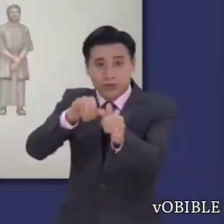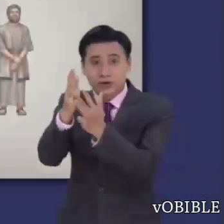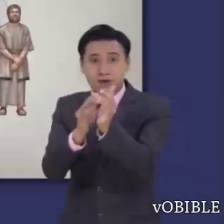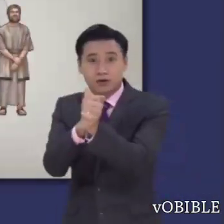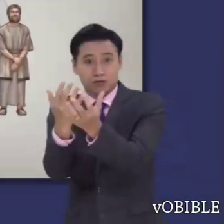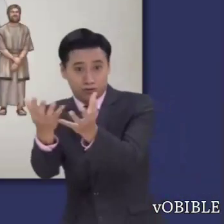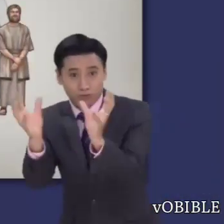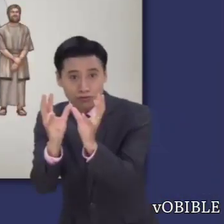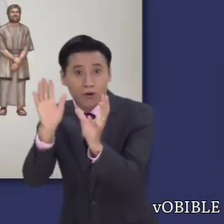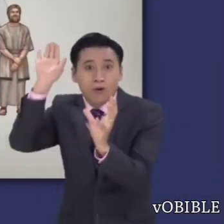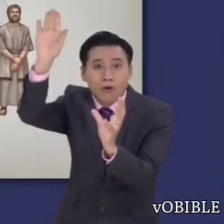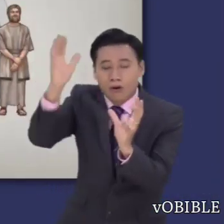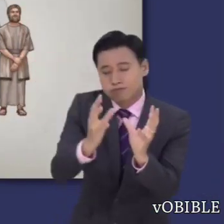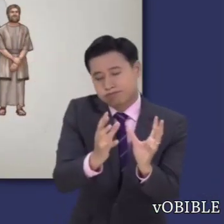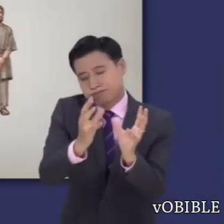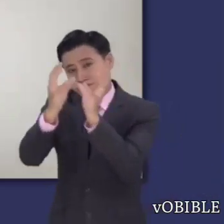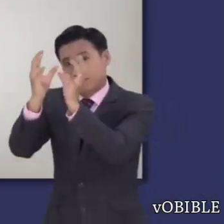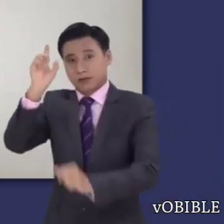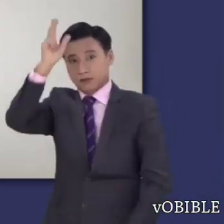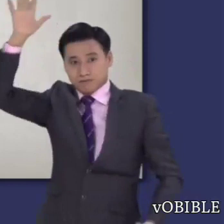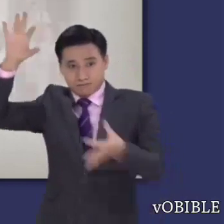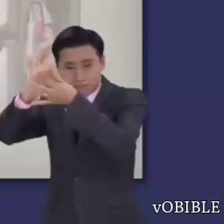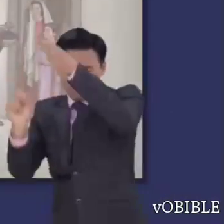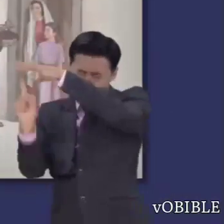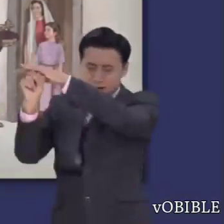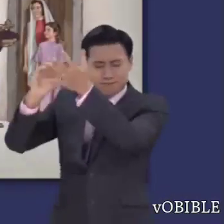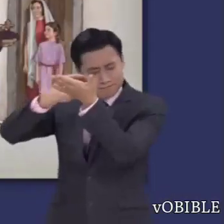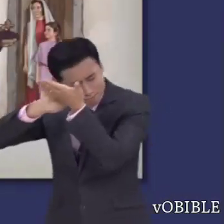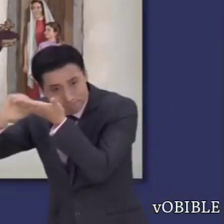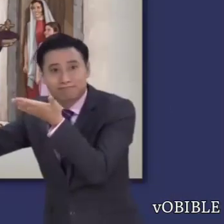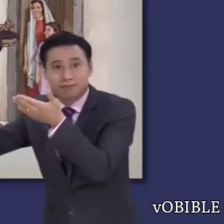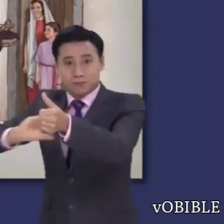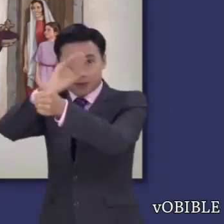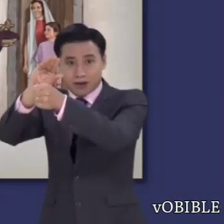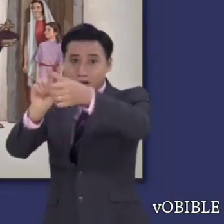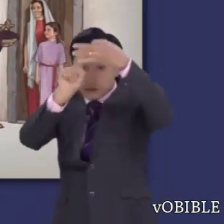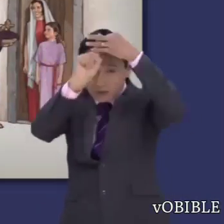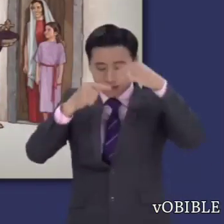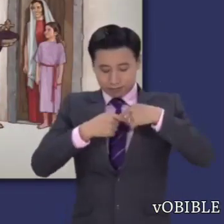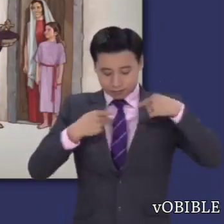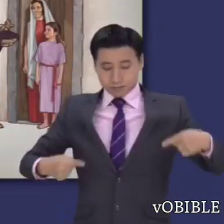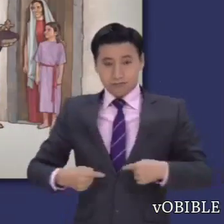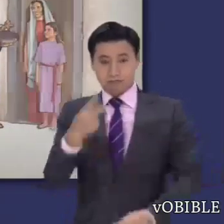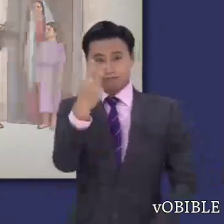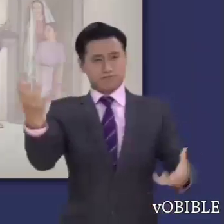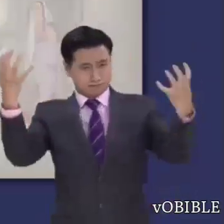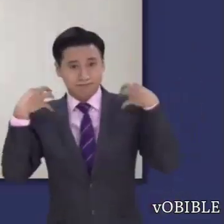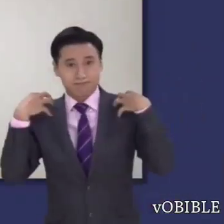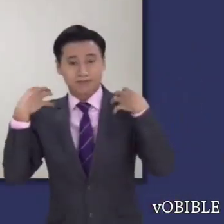天上去的基督徒是有王权的祭司，是圣洁的国族，而且他们会乐意向人施予。